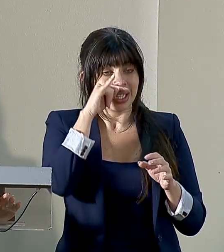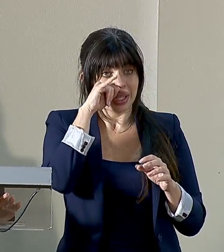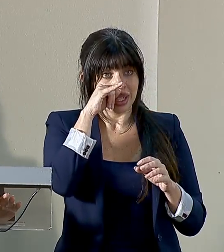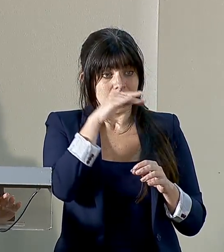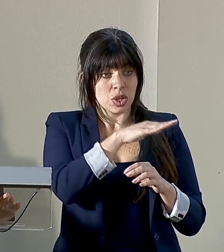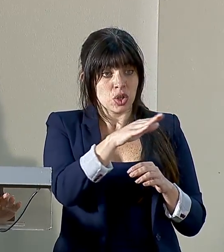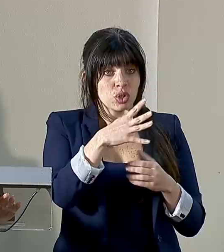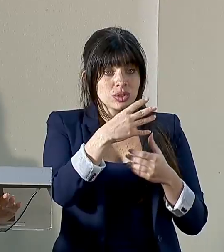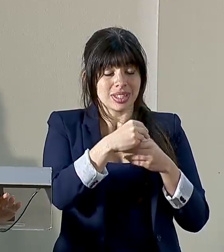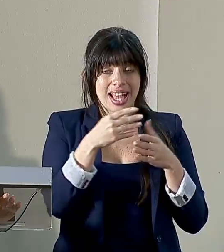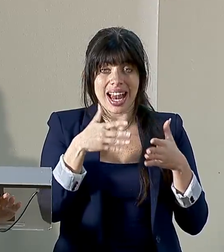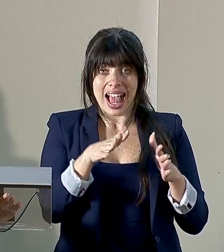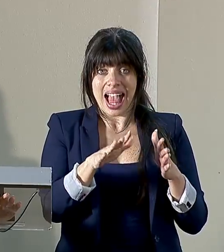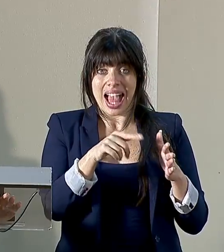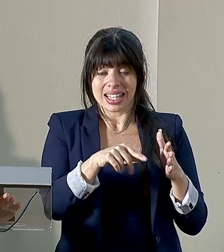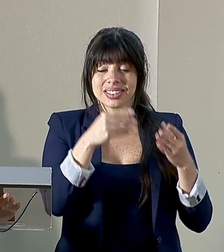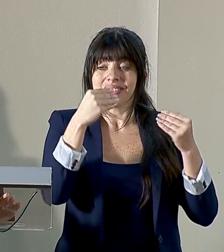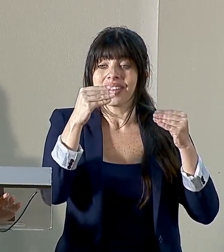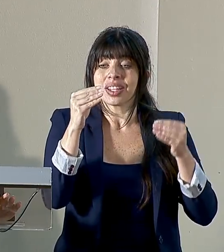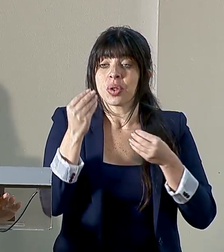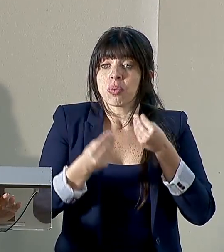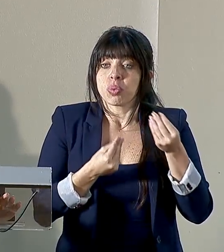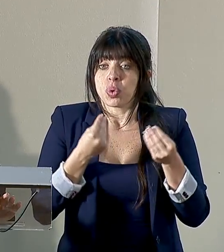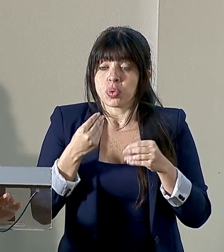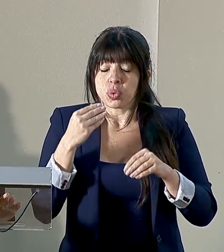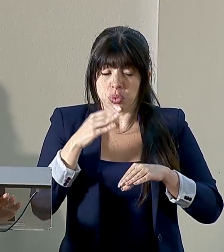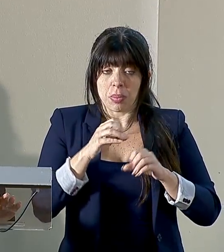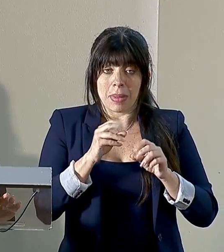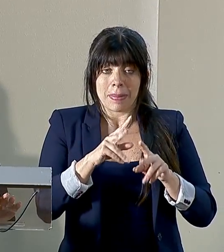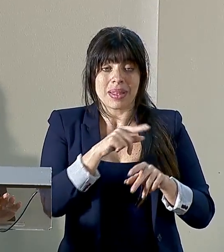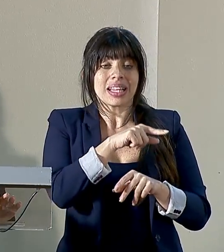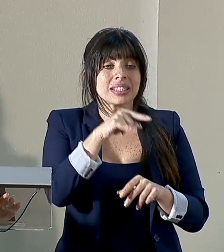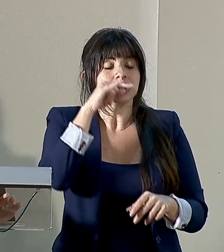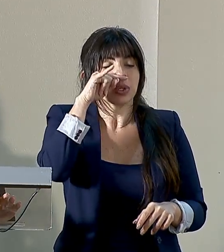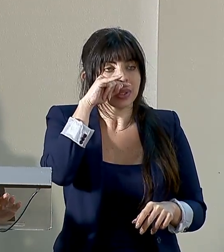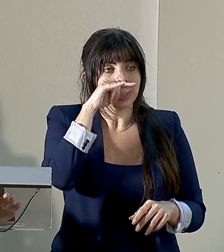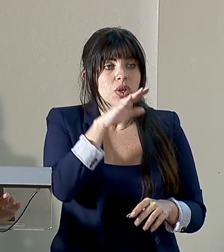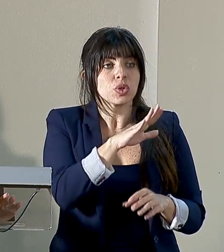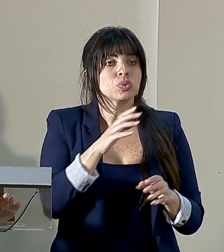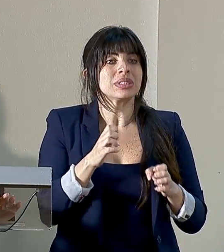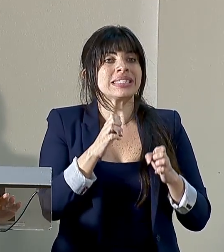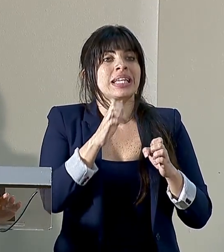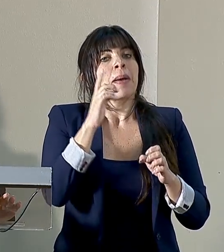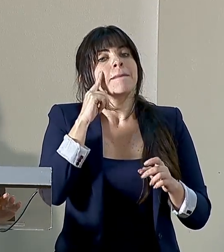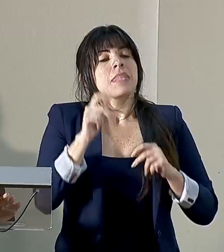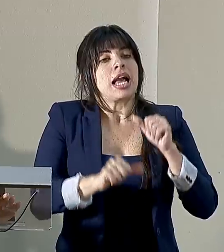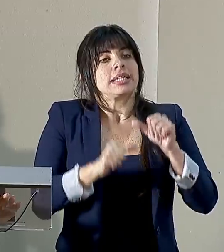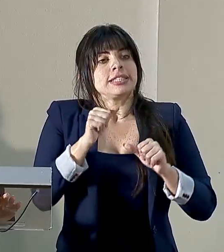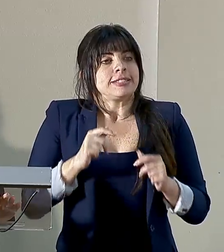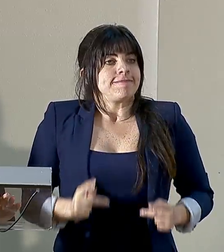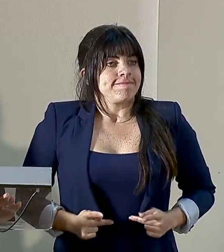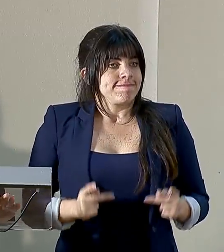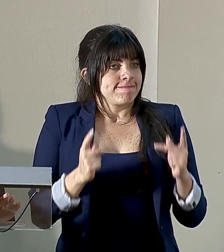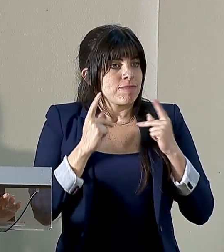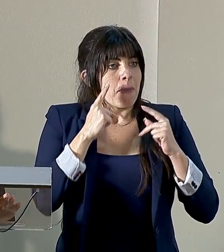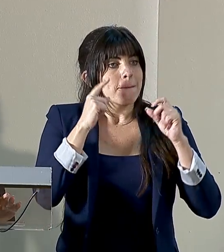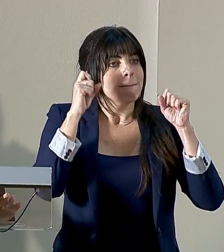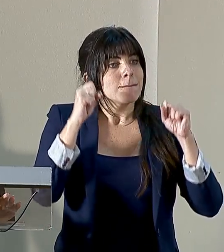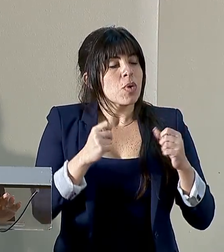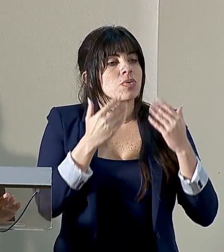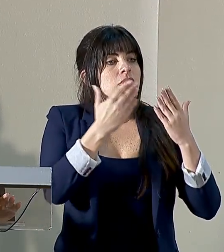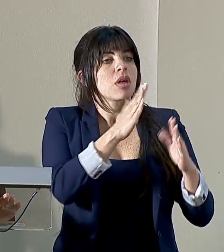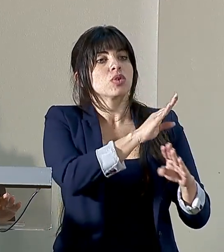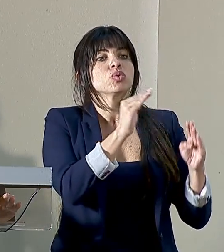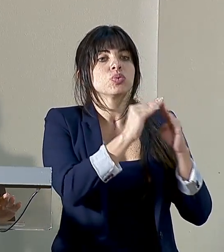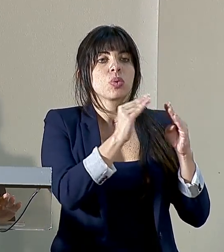niñas que están en la calle vendiendo productos lícitos son niños que hacen estrategias de sobrevivencia para poder llevar a